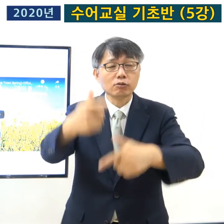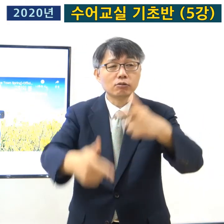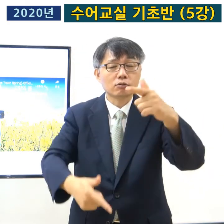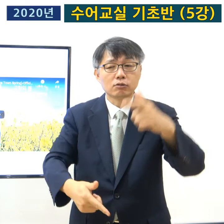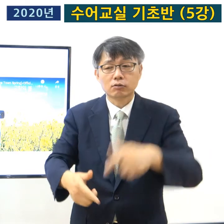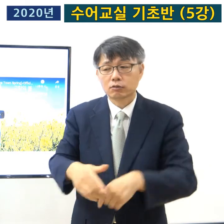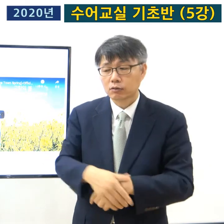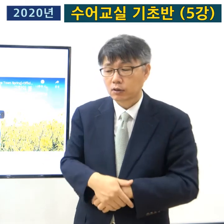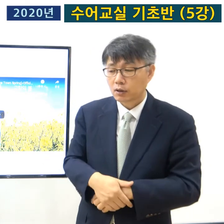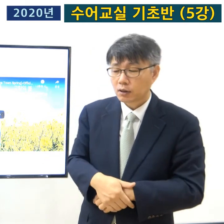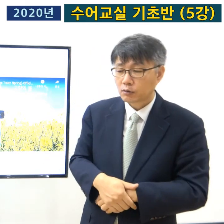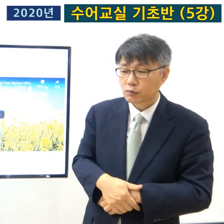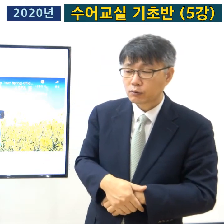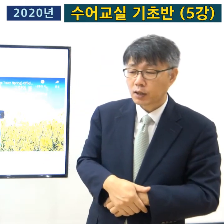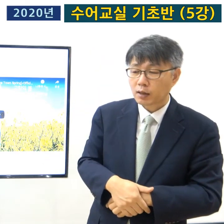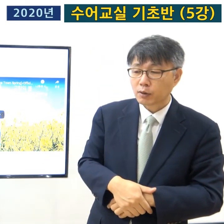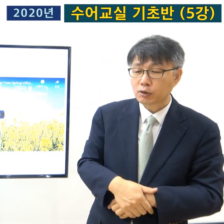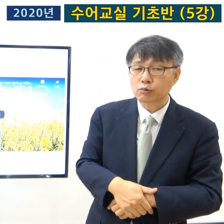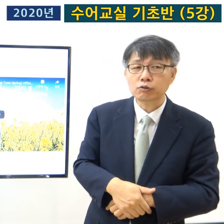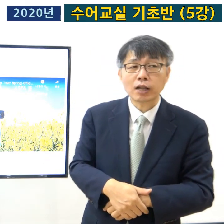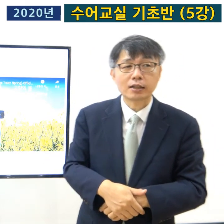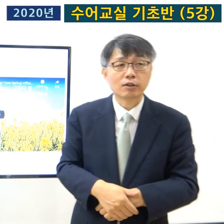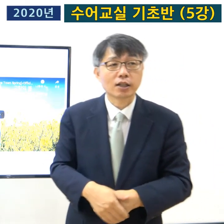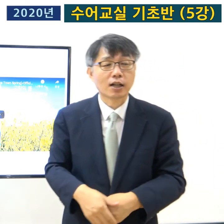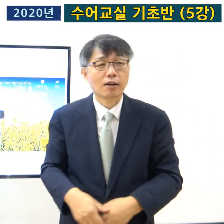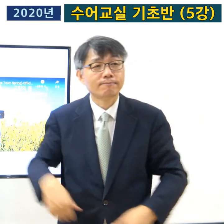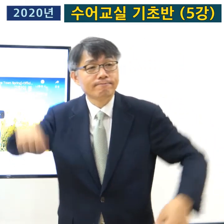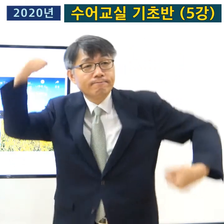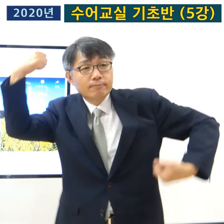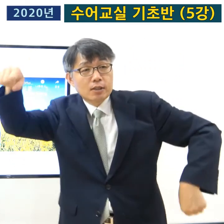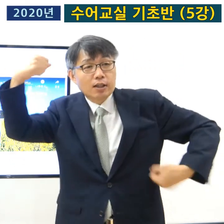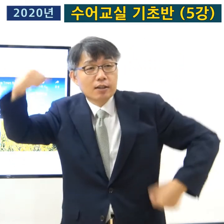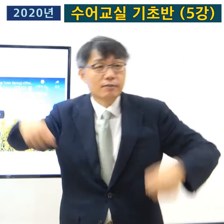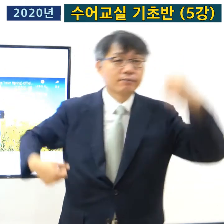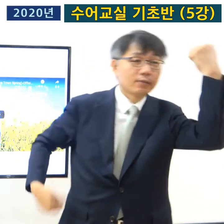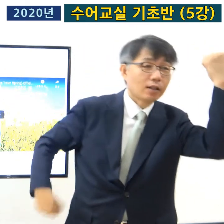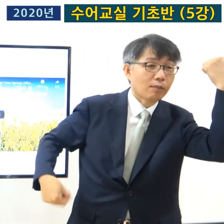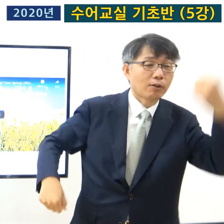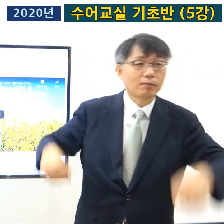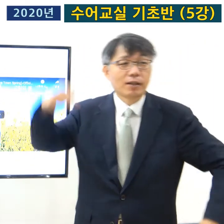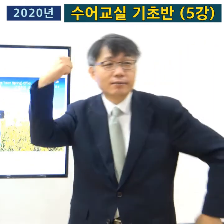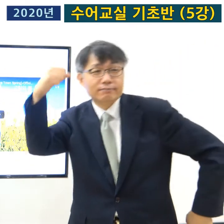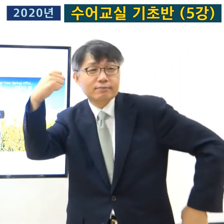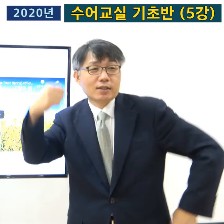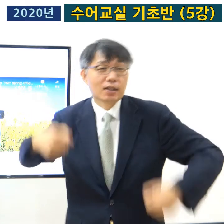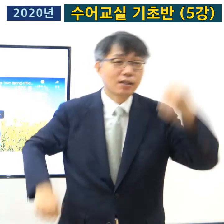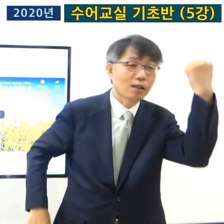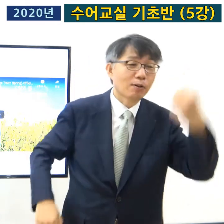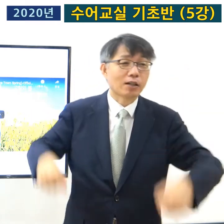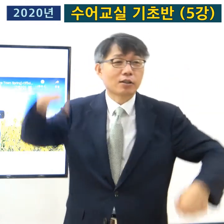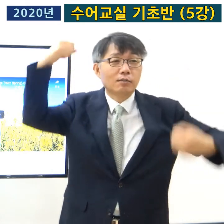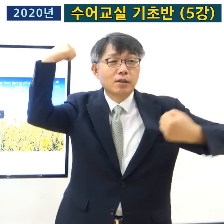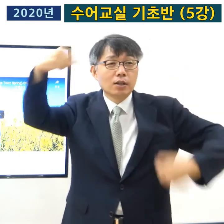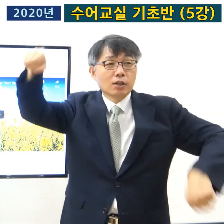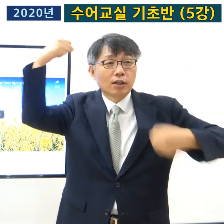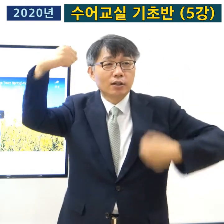버드나무 수양버들 춤추다는 어떻게 할까요? 이렇게 표현합니다. 이렇게 표현한 것처럼 이렇게